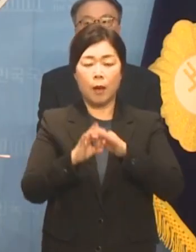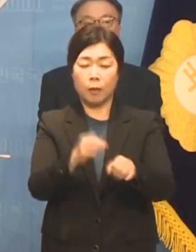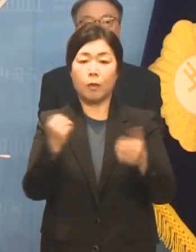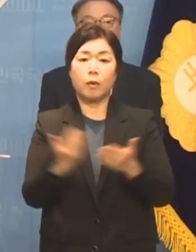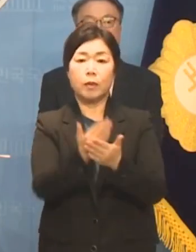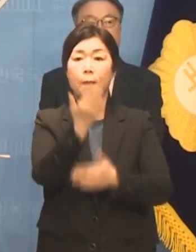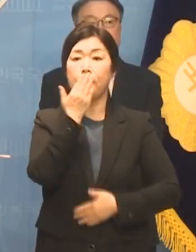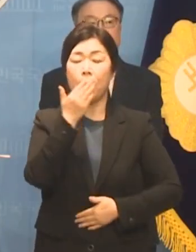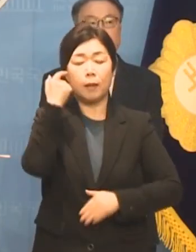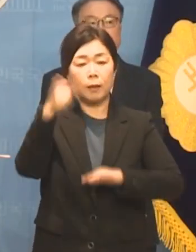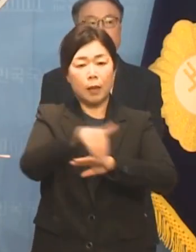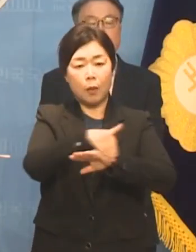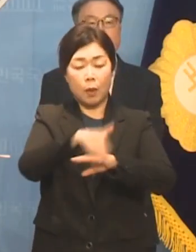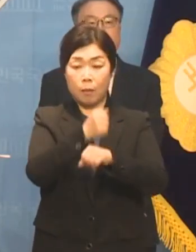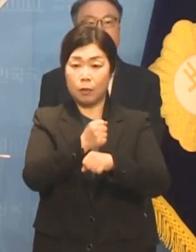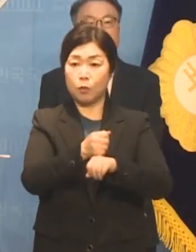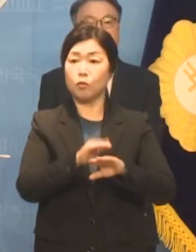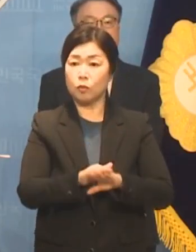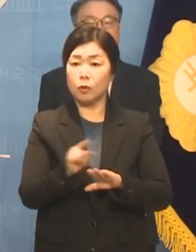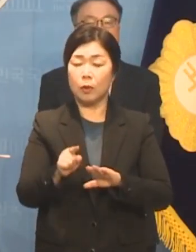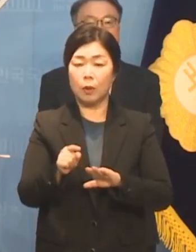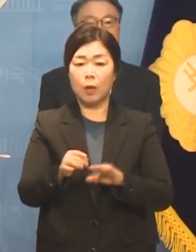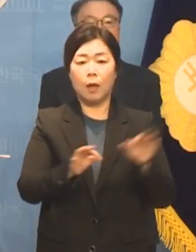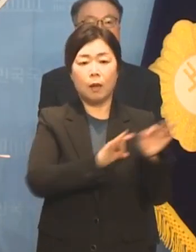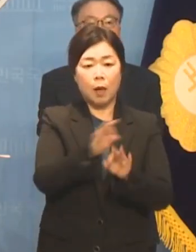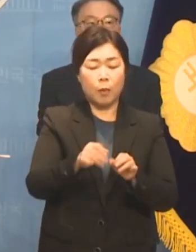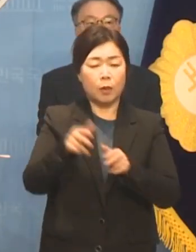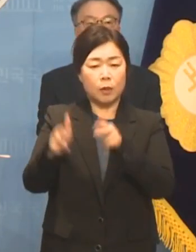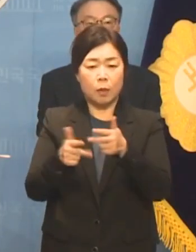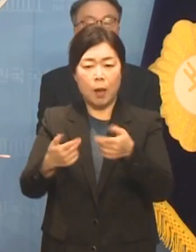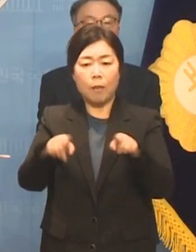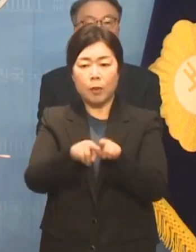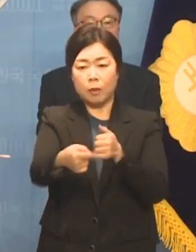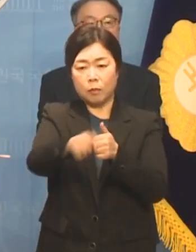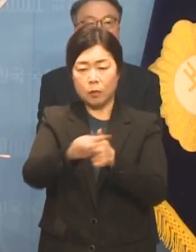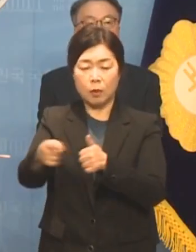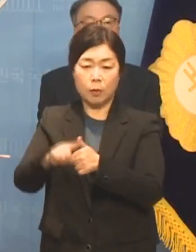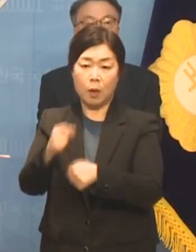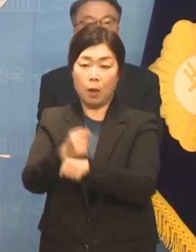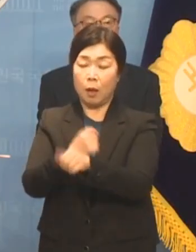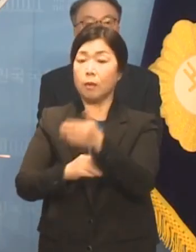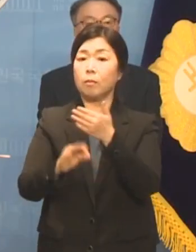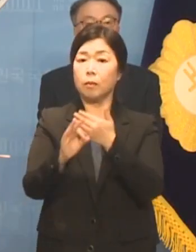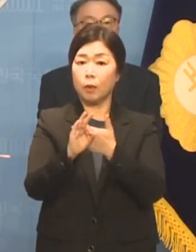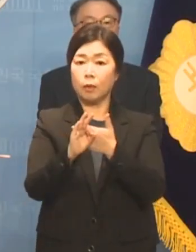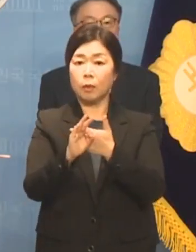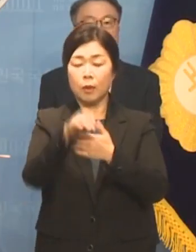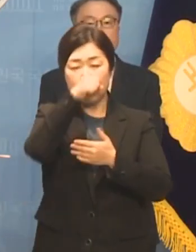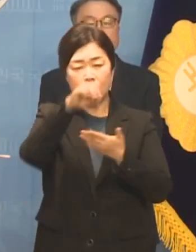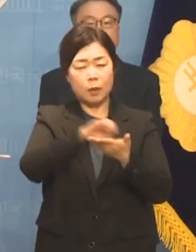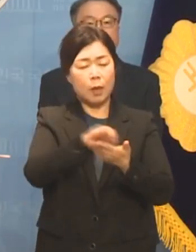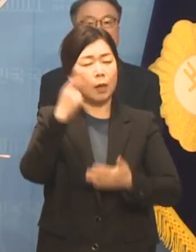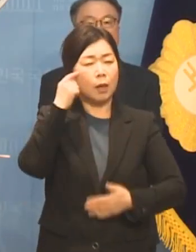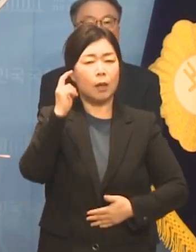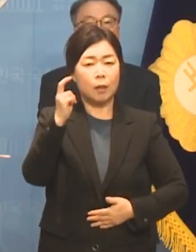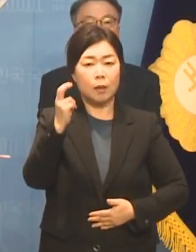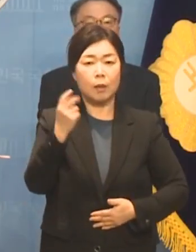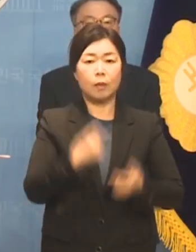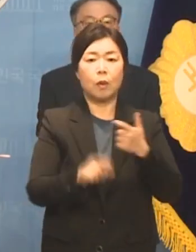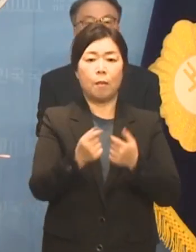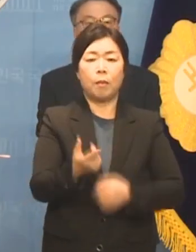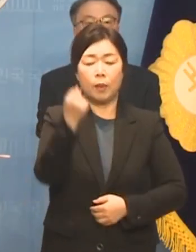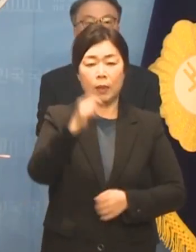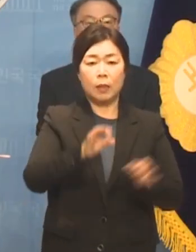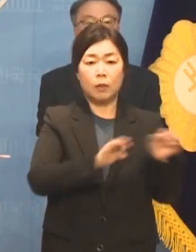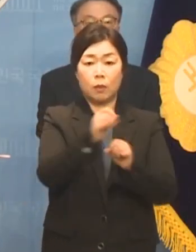지속성장 전략을 실시함으로써 가계와 기업의 동참을 이끌어낼 수 있다면 예상보다 빠른 경제